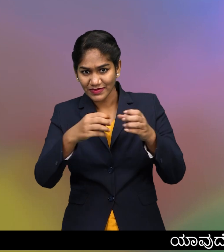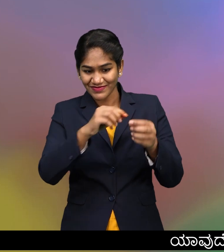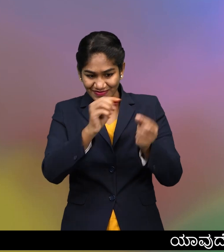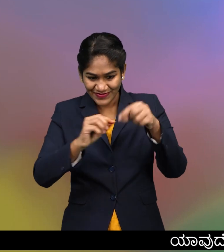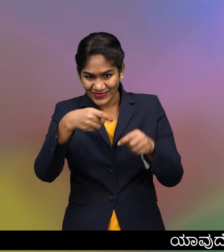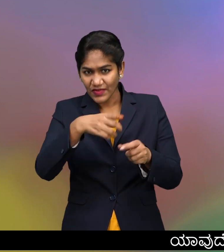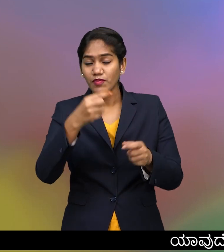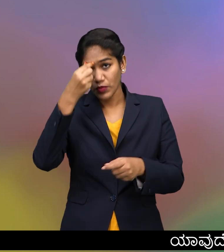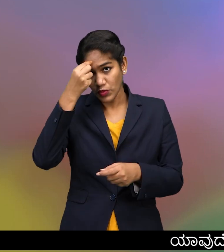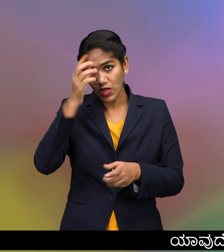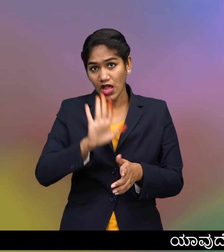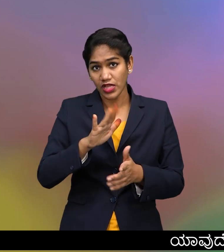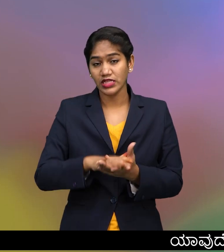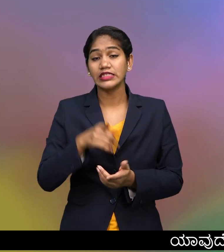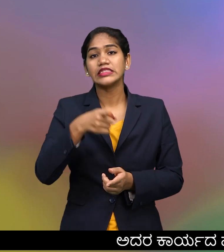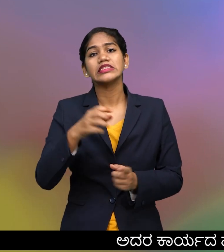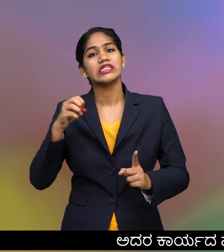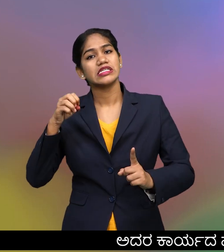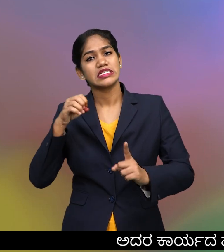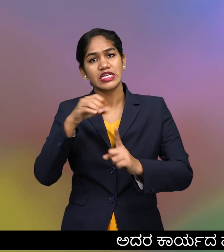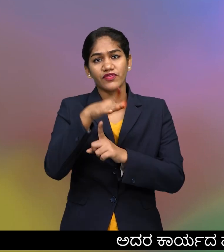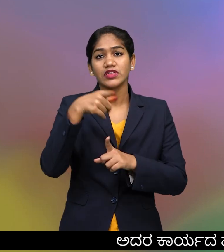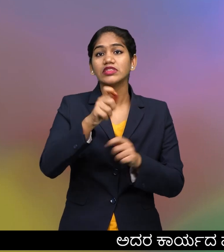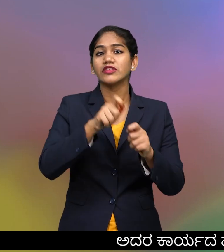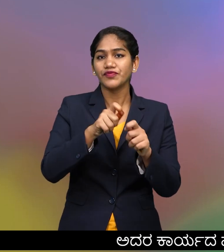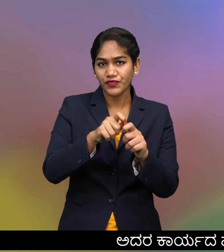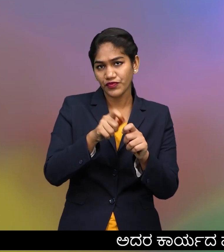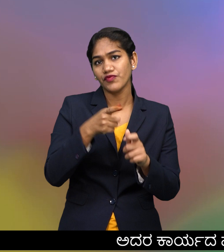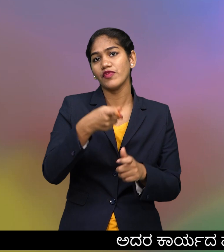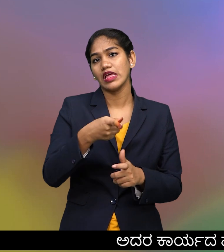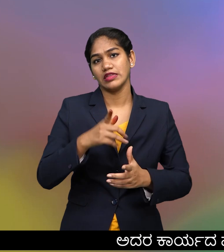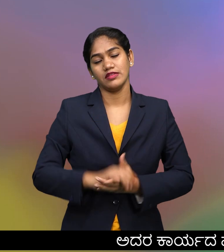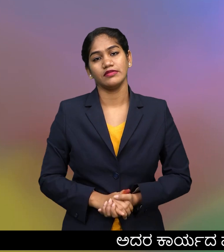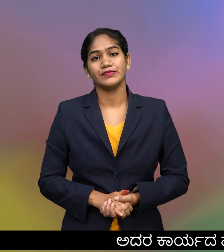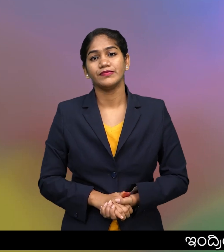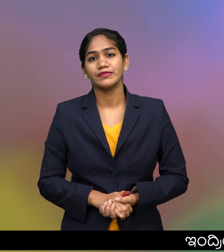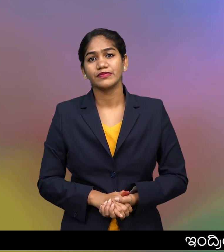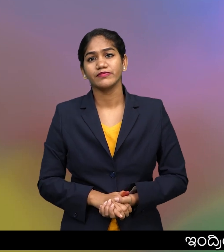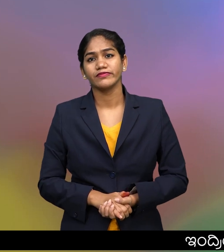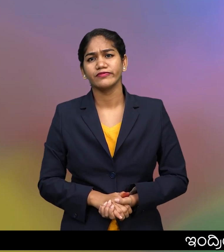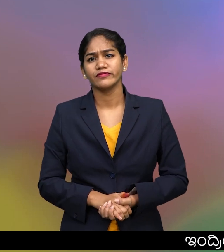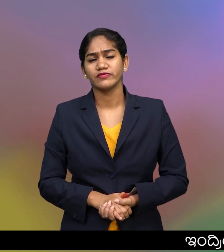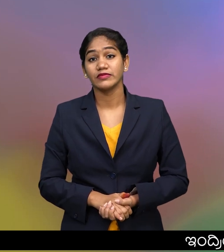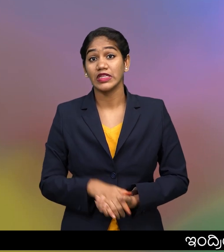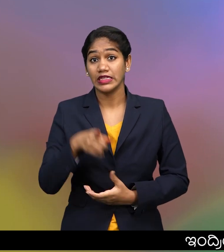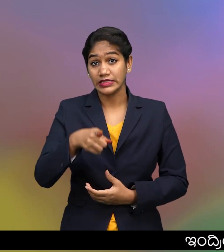ಯಾವುದೇ ಹಾನಿ ಪ್ರತಿಯಾಗಿ ಅದರ ಕಾರ್ಯದ ಮೇಲೆ ಪರಿಣಾಮ ಬೀರುತ್ತದೆ. ಇಂದ್ರಿಯಗಳ ಮೂಲಕ